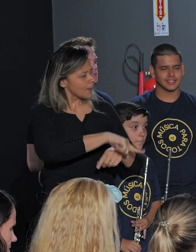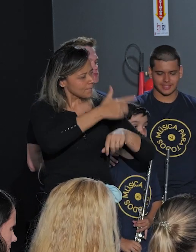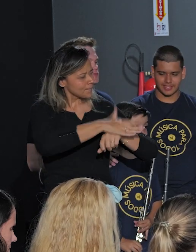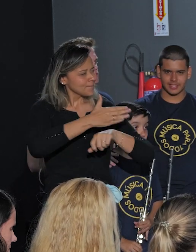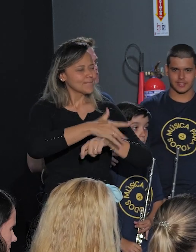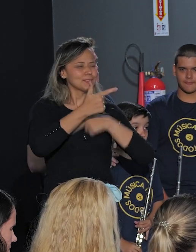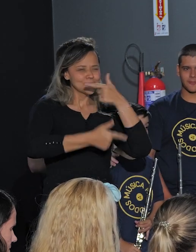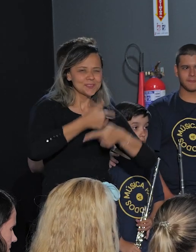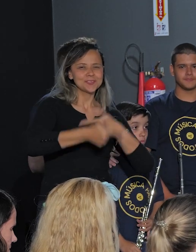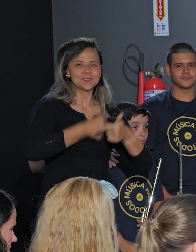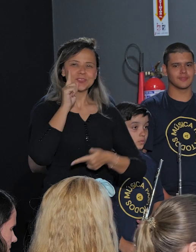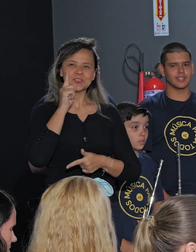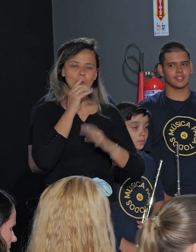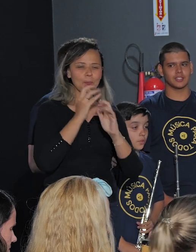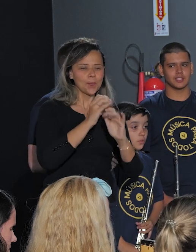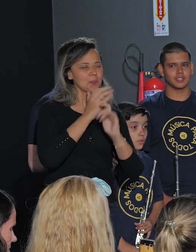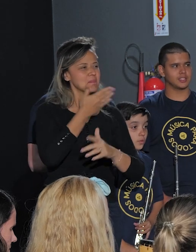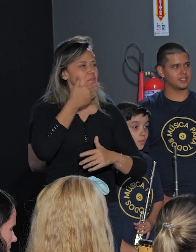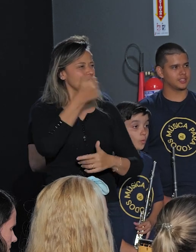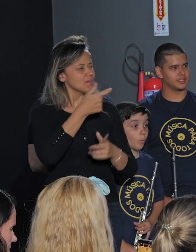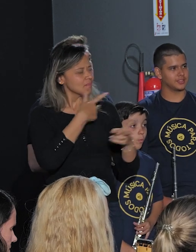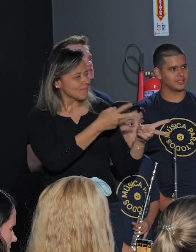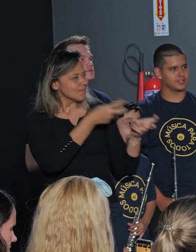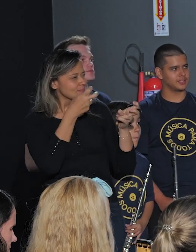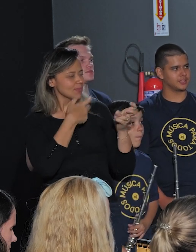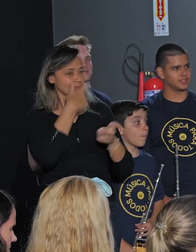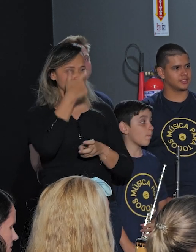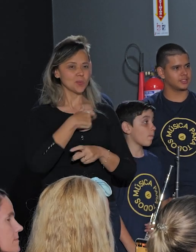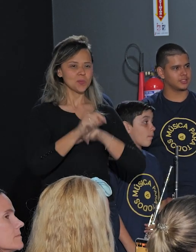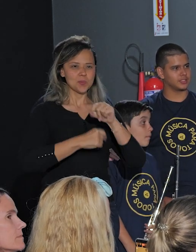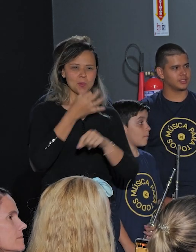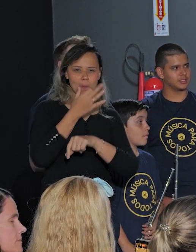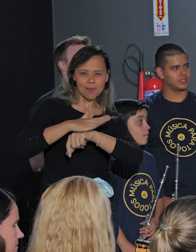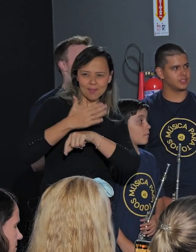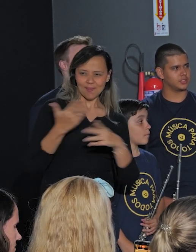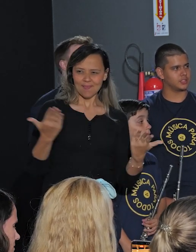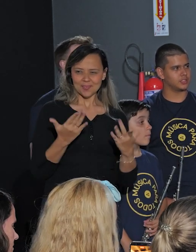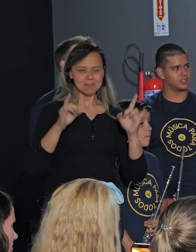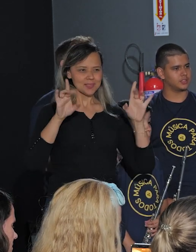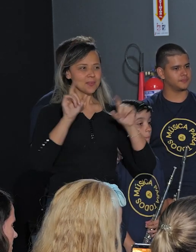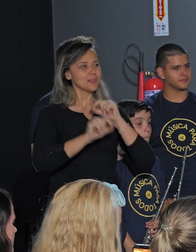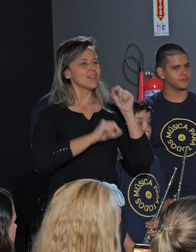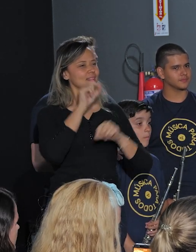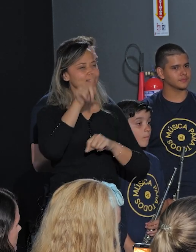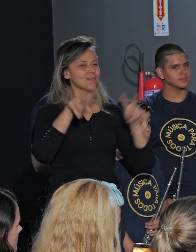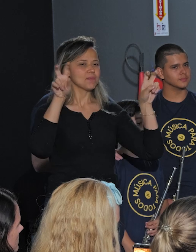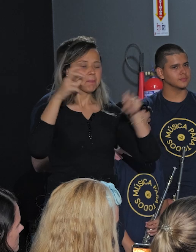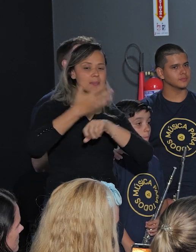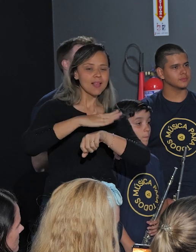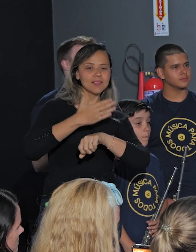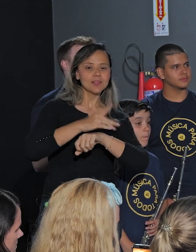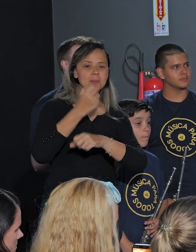superando a cada dia tocando melhor. Uma percepção minha dessa prática em especial é em relação à